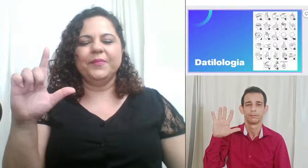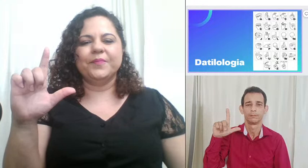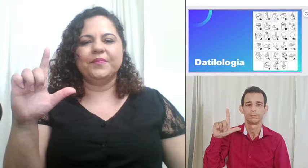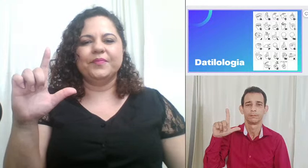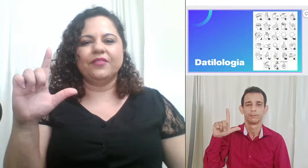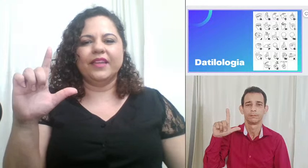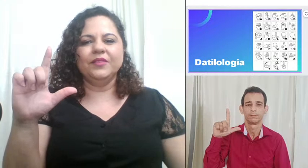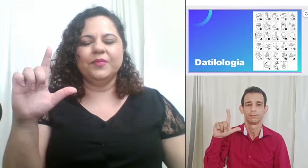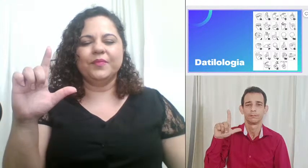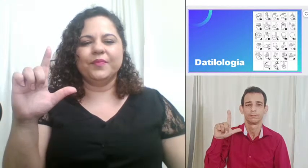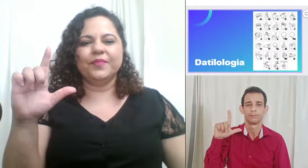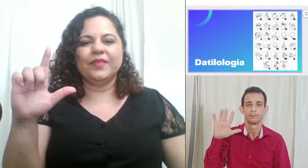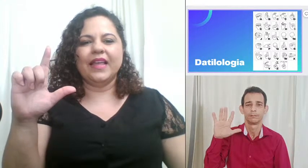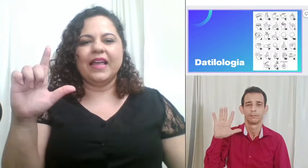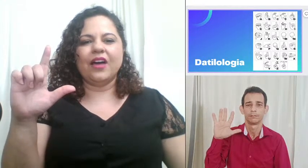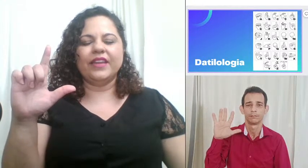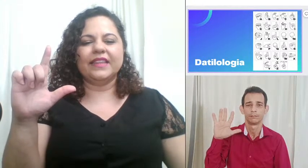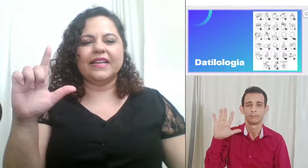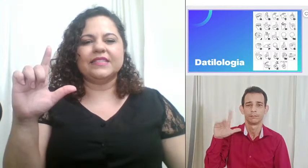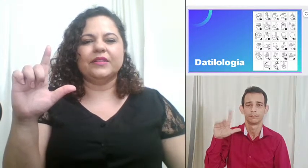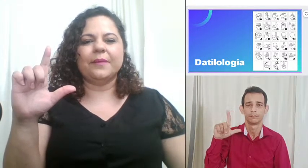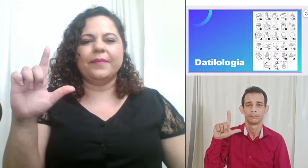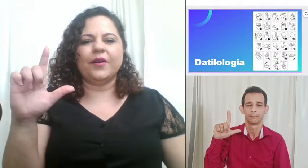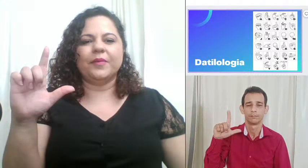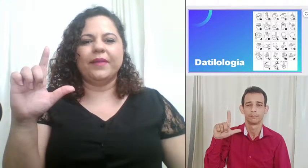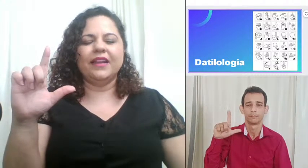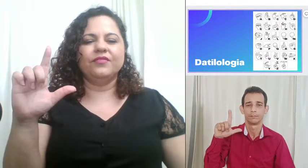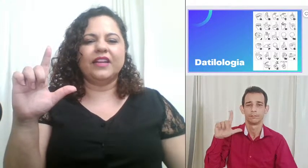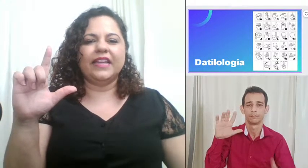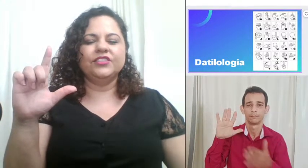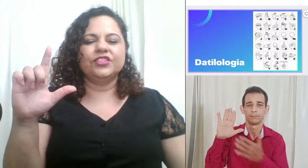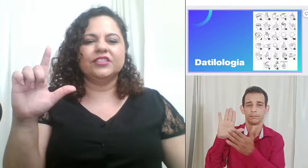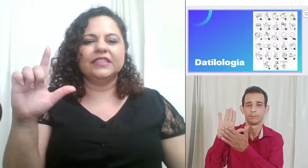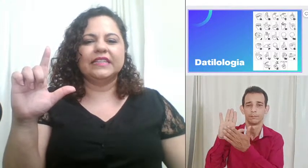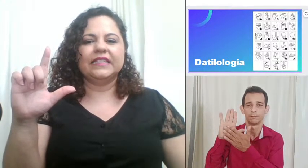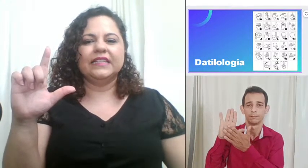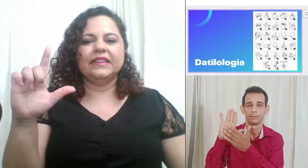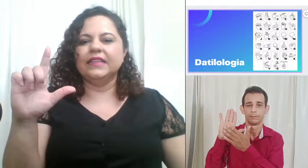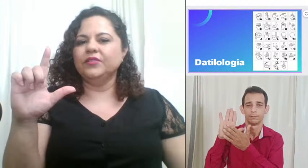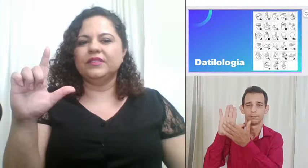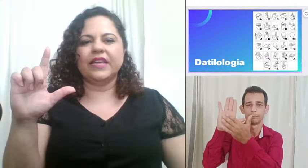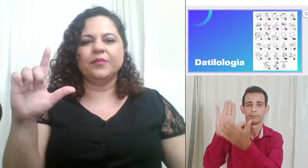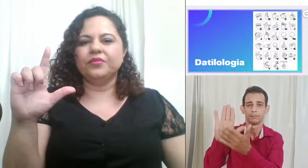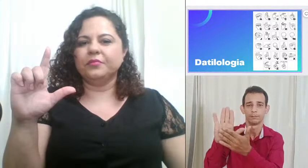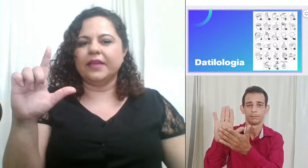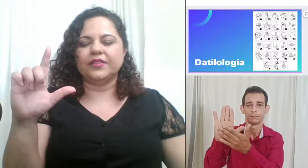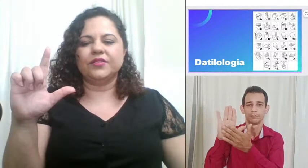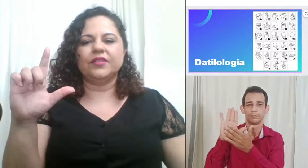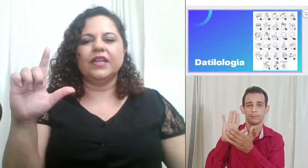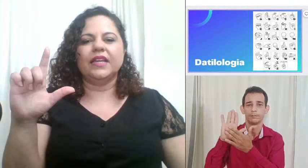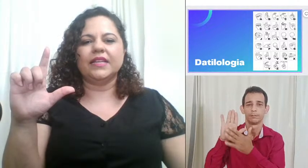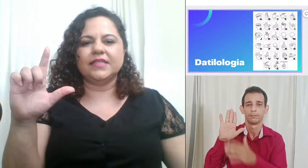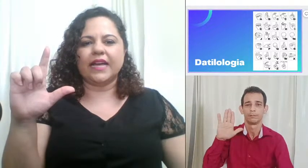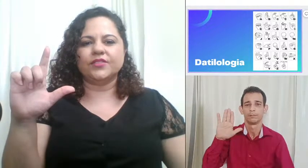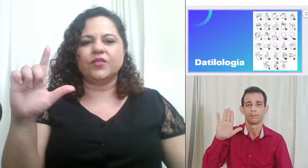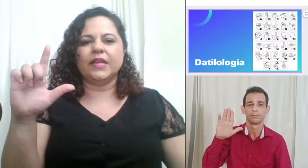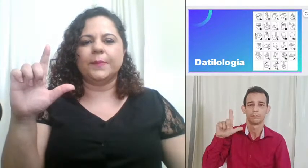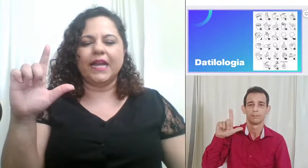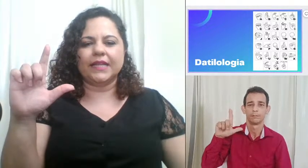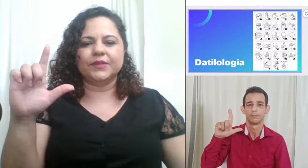também a orientação da palma para frente não tem movimento ele é estático ele é parado